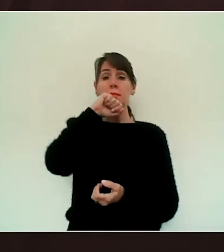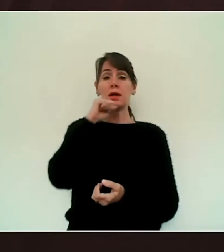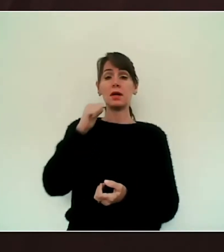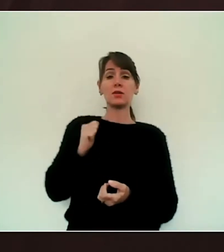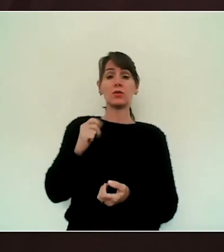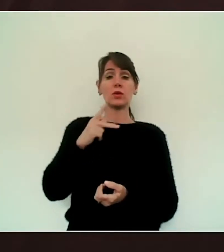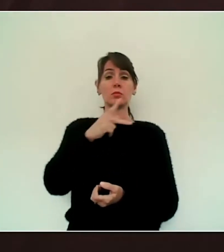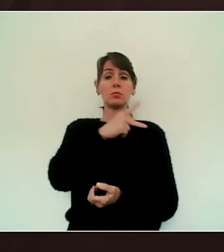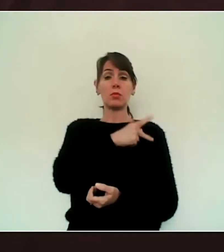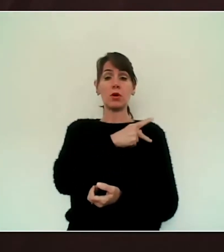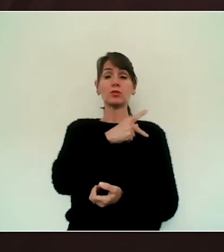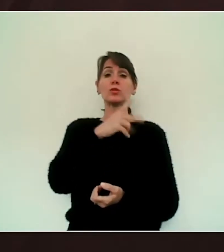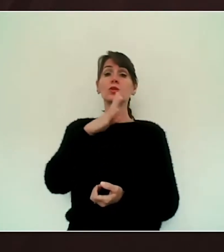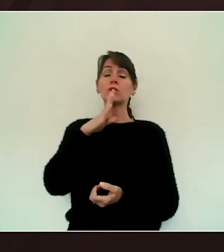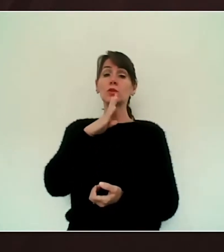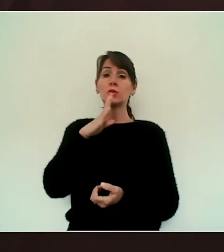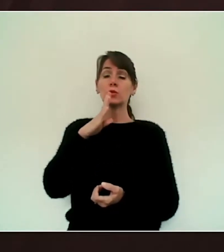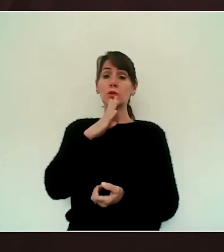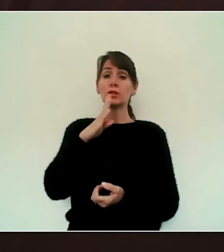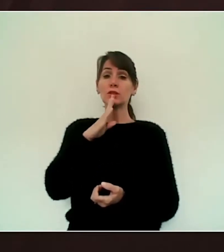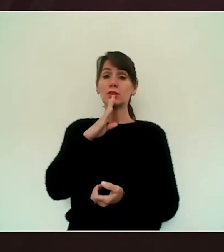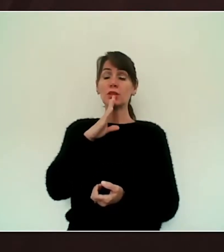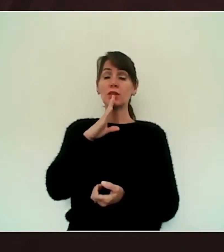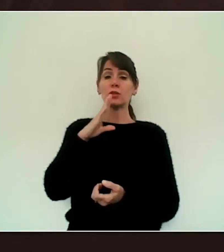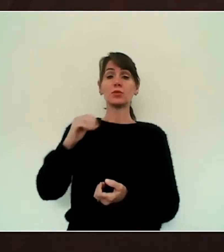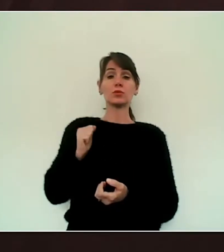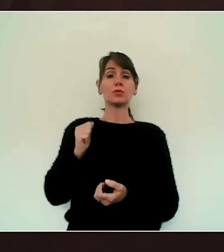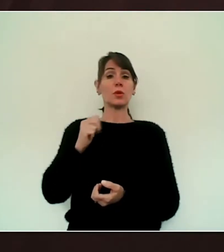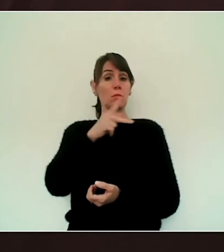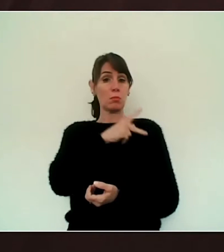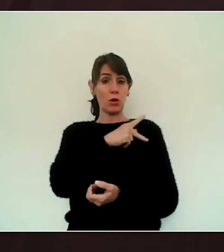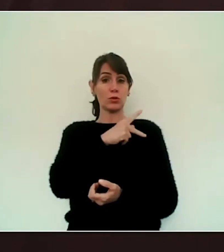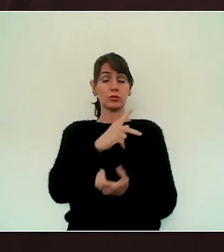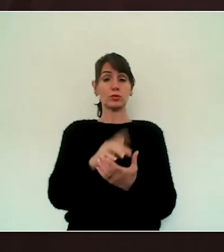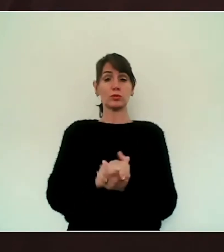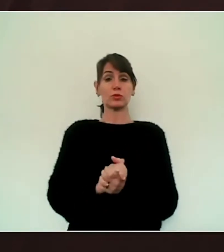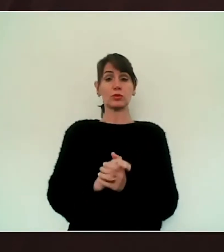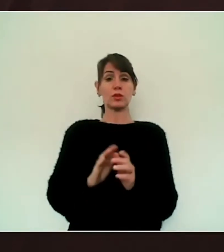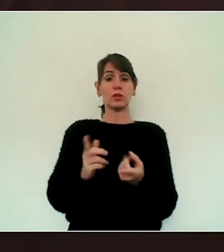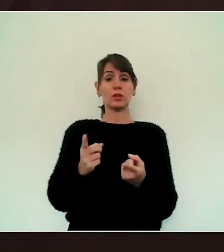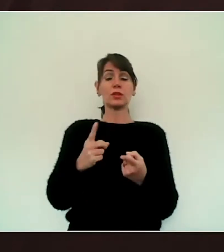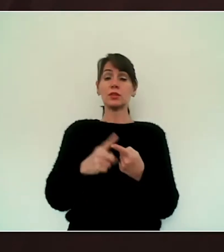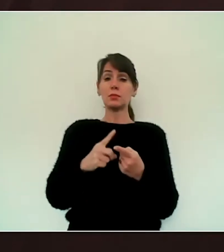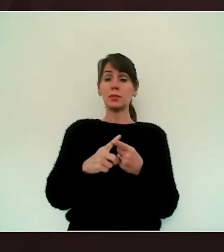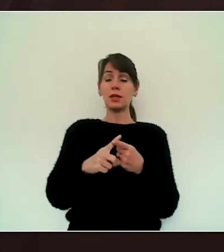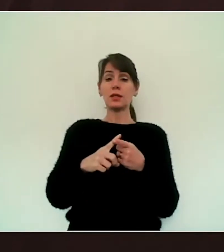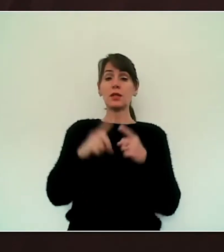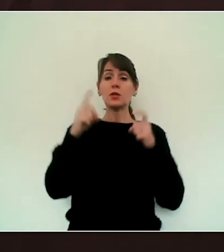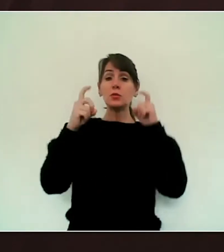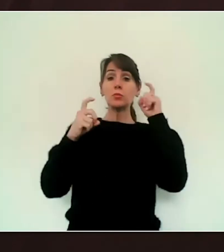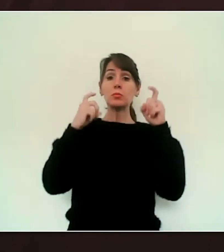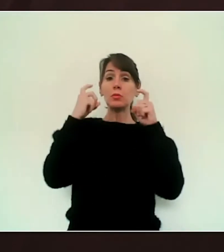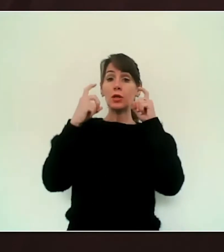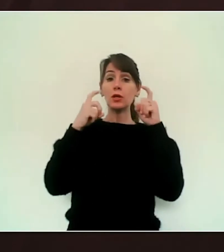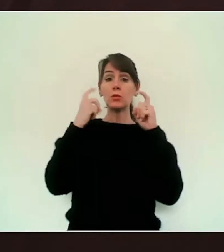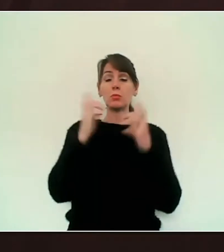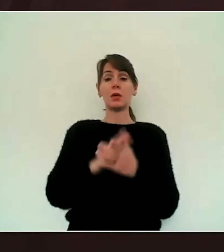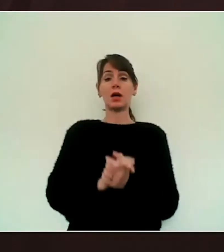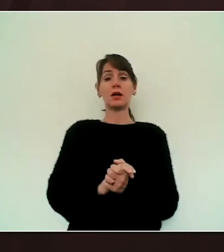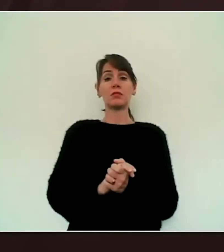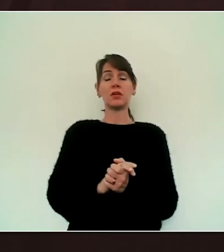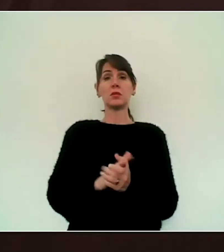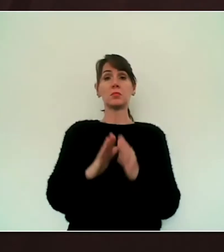dos apóstolos, eles passaram a se preocupar mais com a organização da igreja,